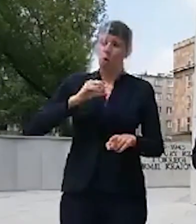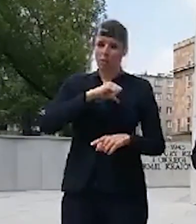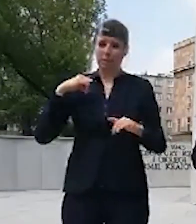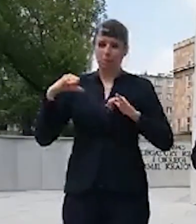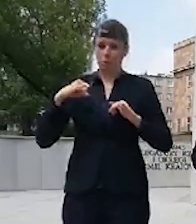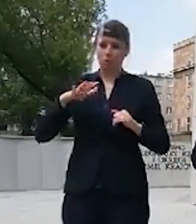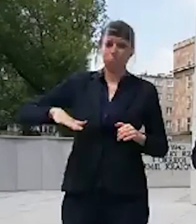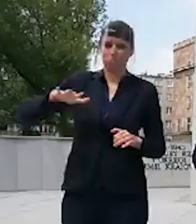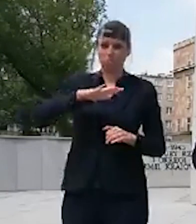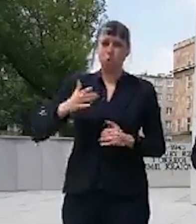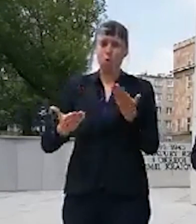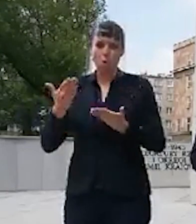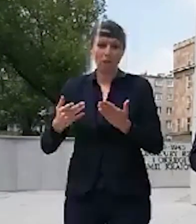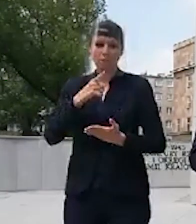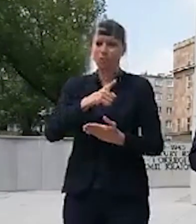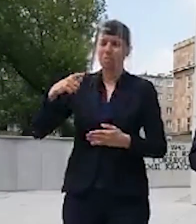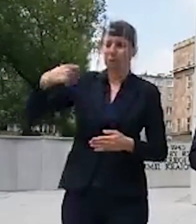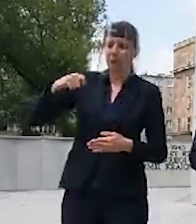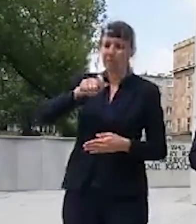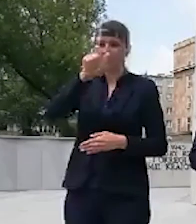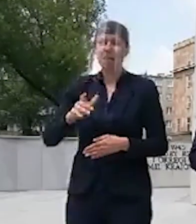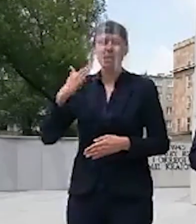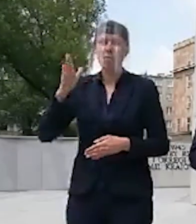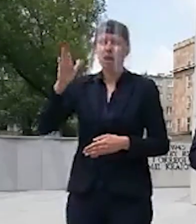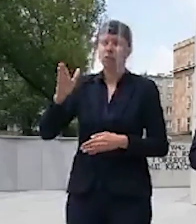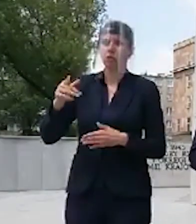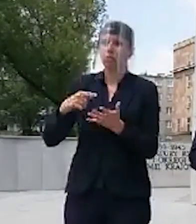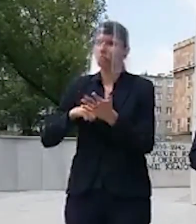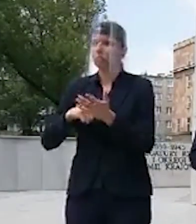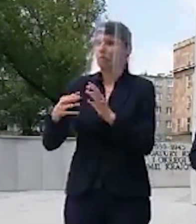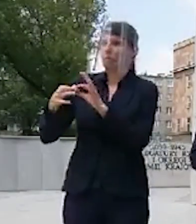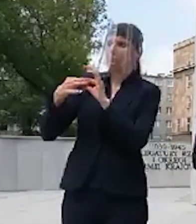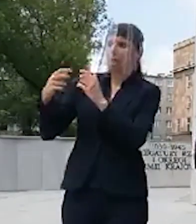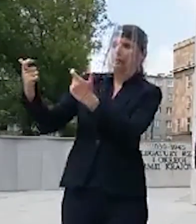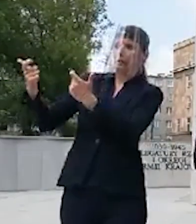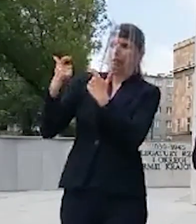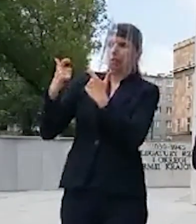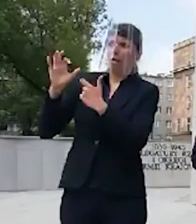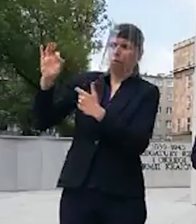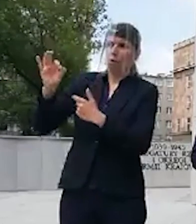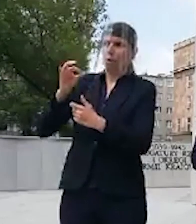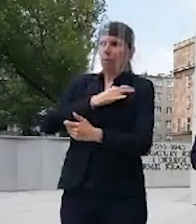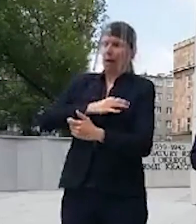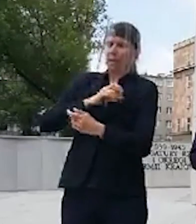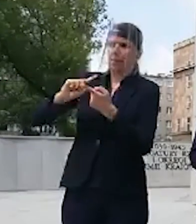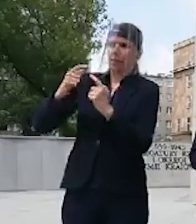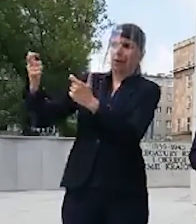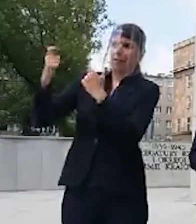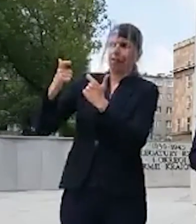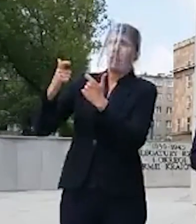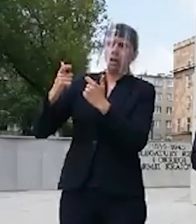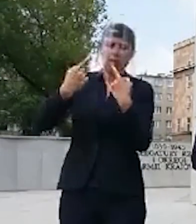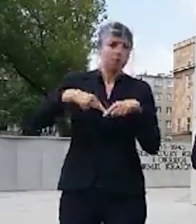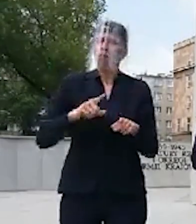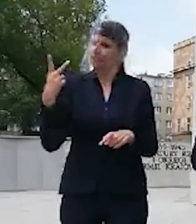słuchał dyrektyw partyjnych i politycznych, bo miejsce prezydenta nie jest usytuowane w strukturach partyjnych.